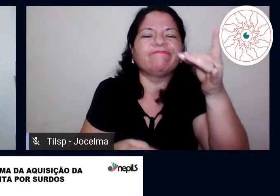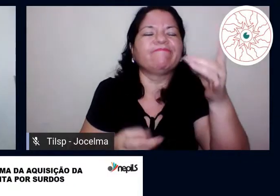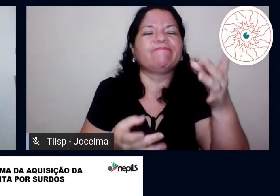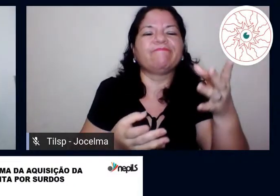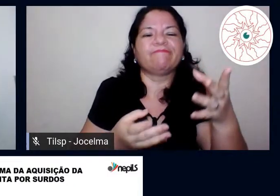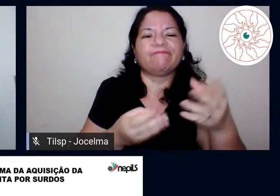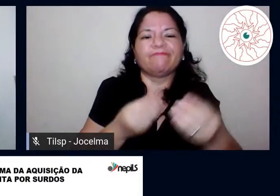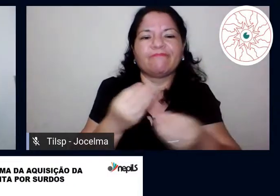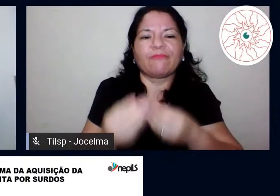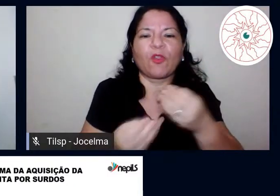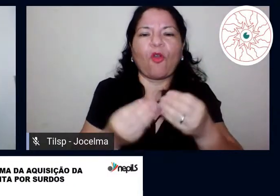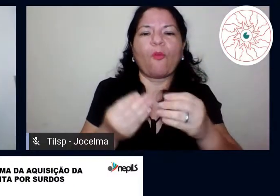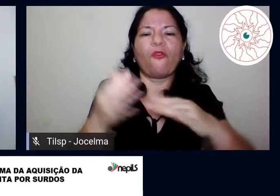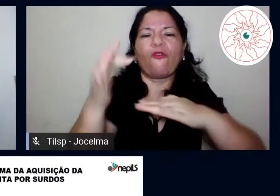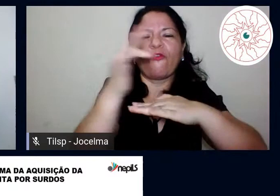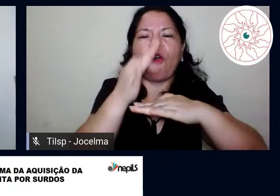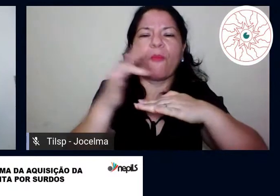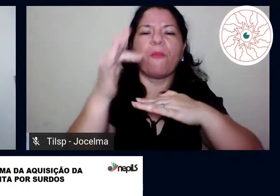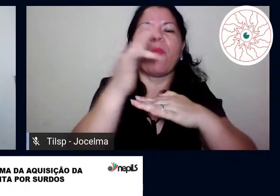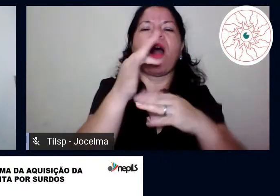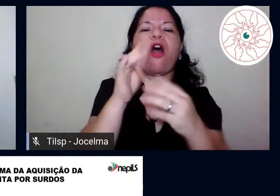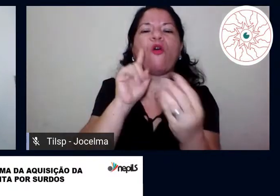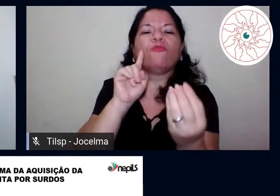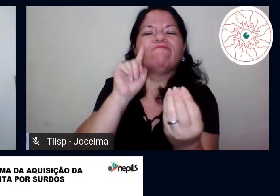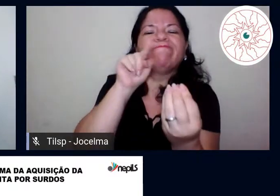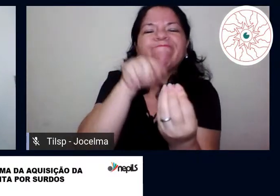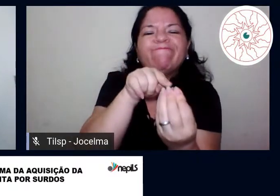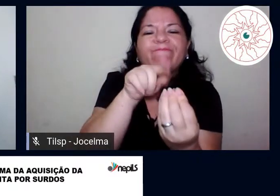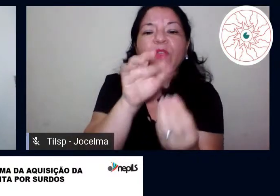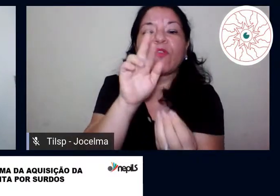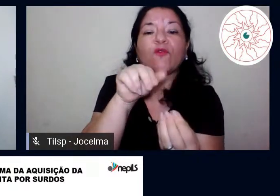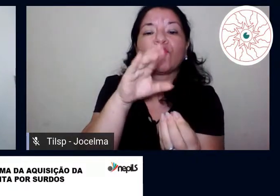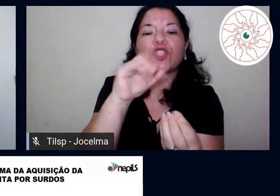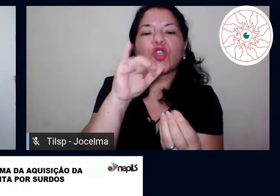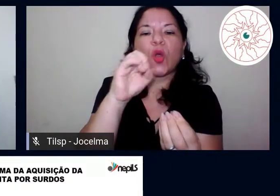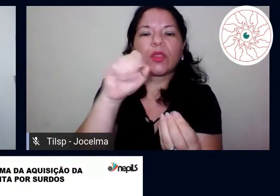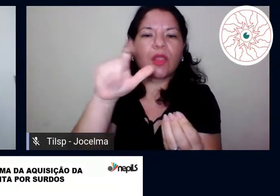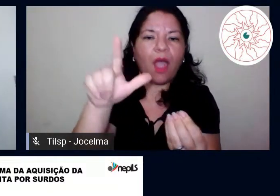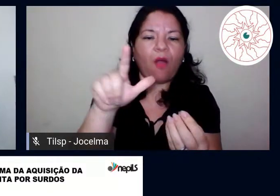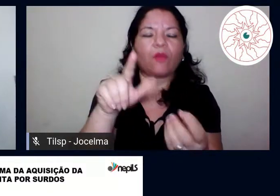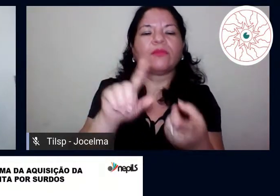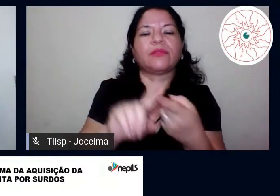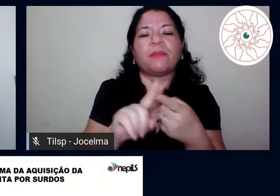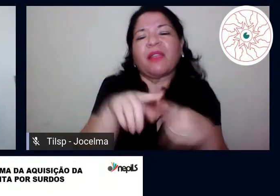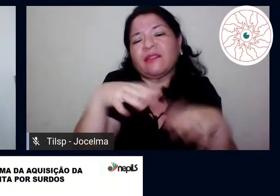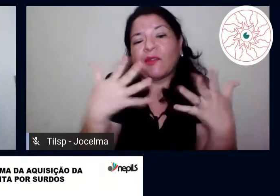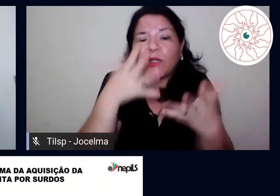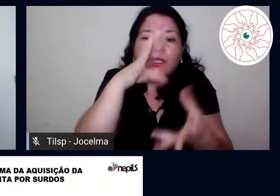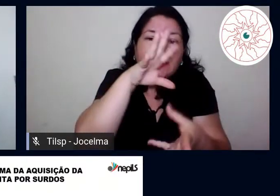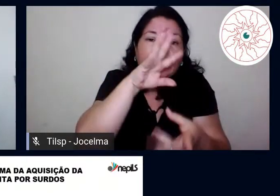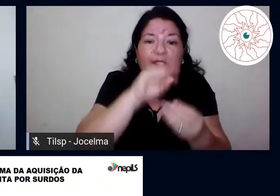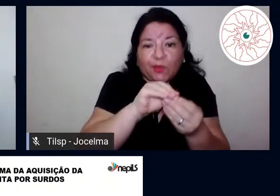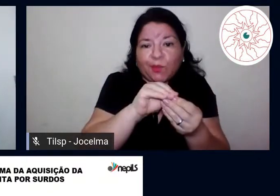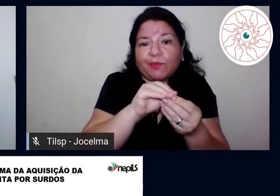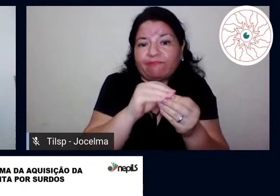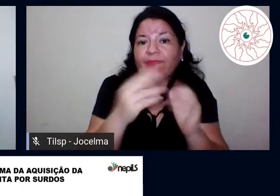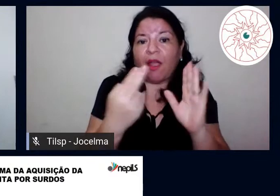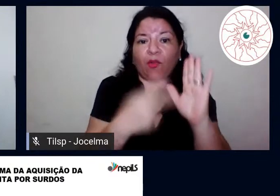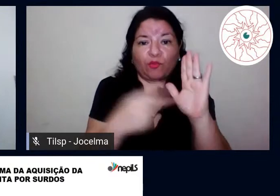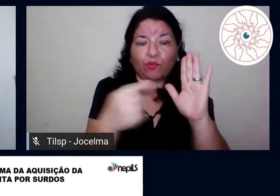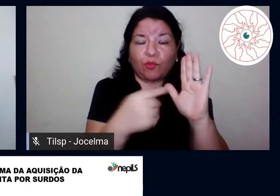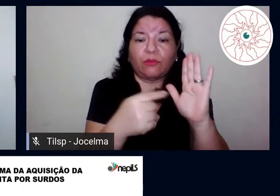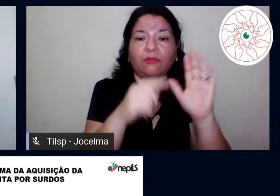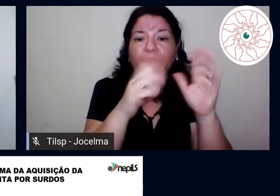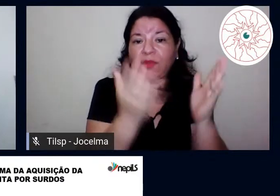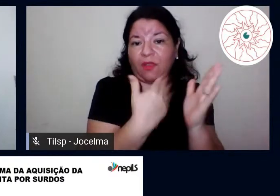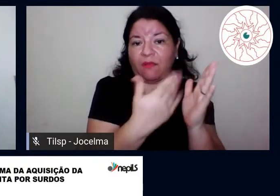eh formais e funcionais. É bastante interessante o trabalho de Mericato. E resumindo, né, a gente ela vai mostrar lá que o